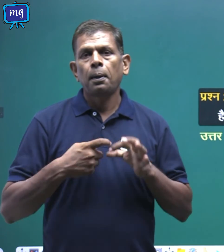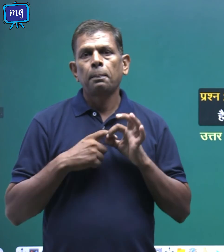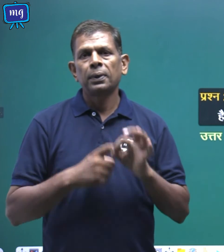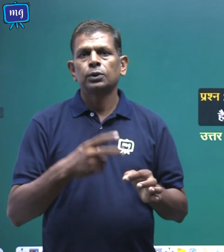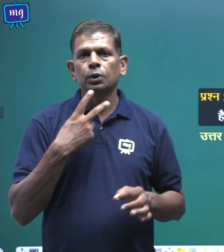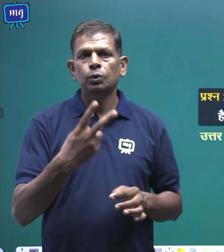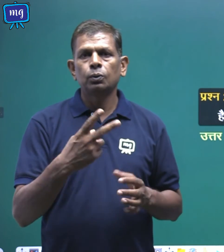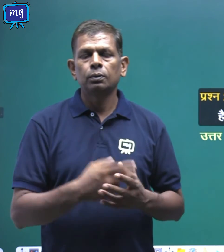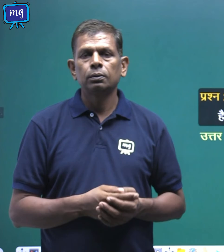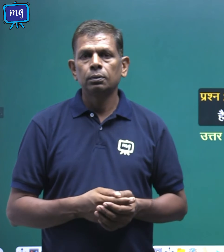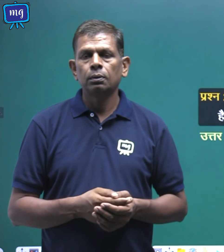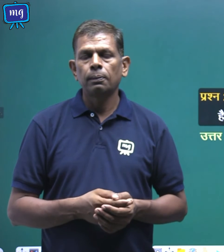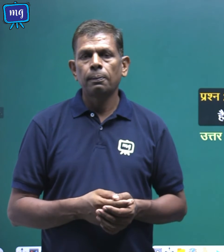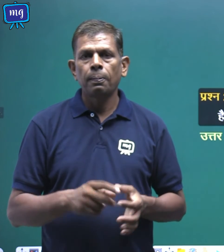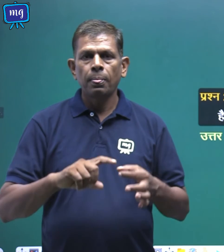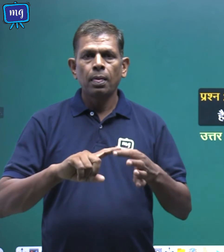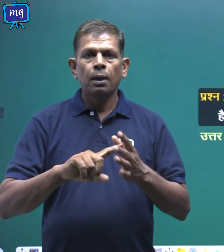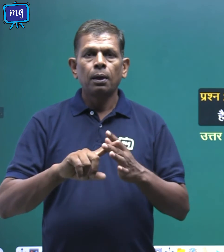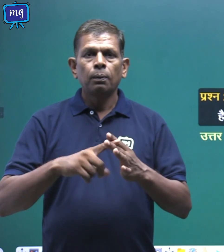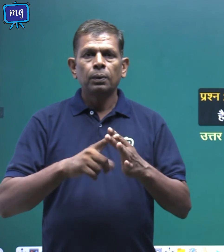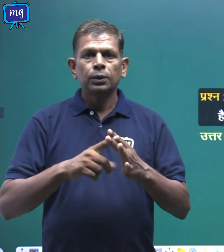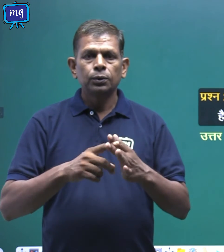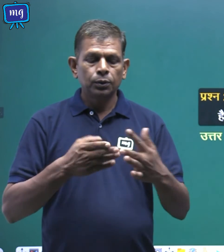प्रश्न 2, विद्युत चालक